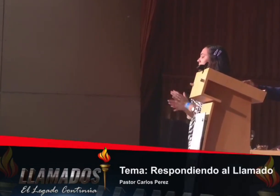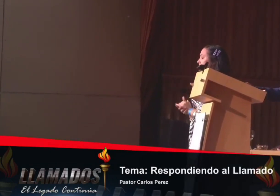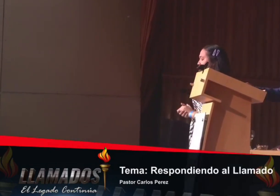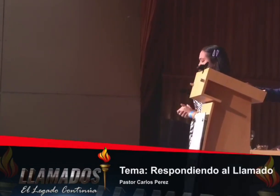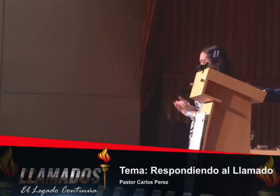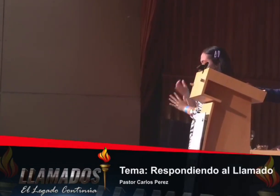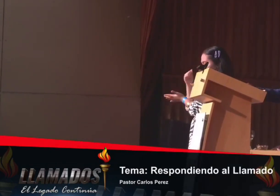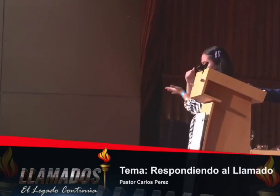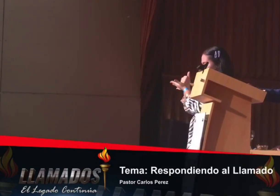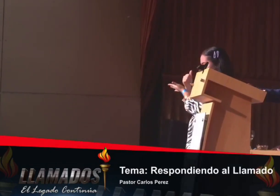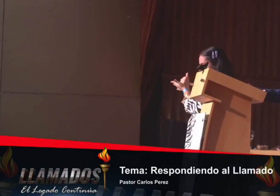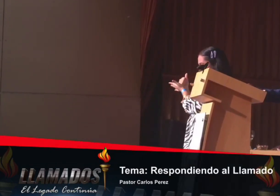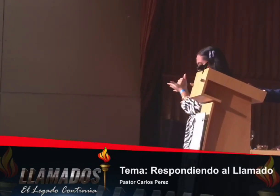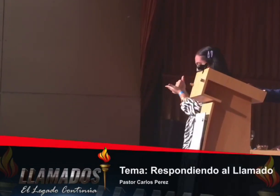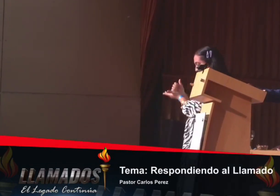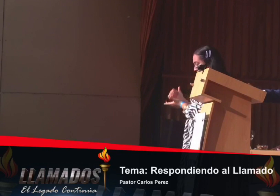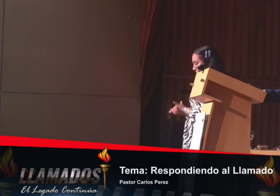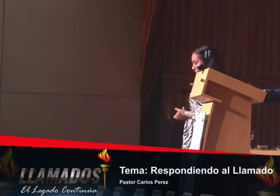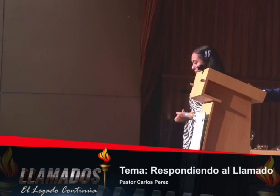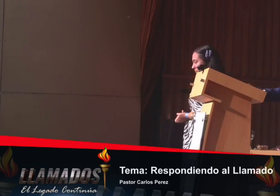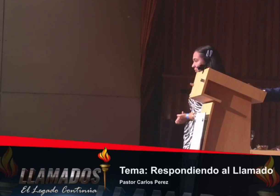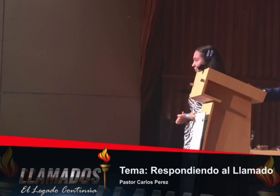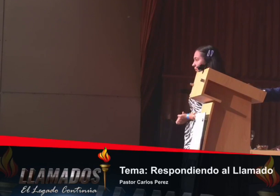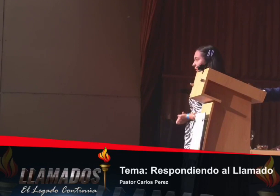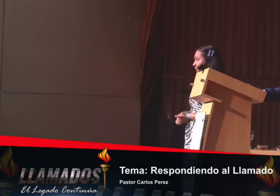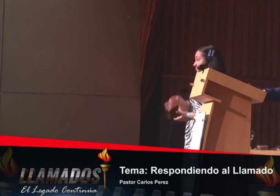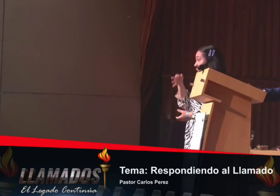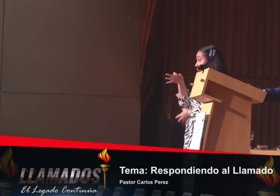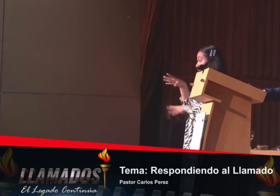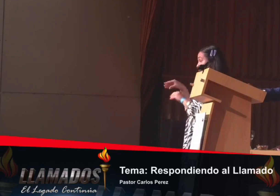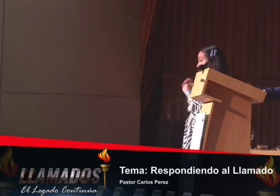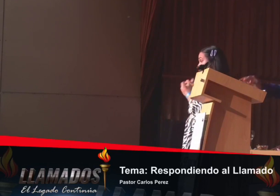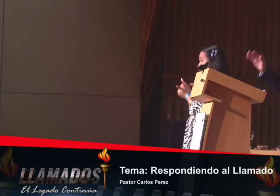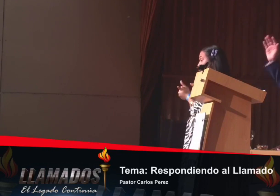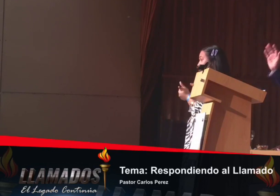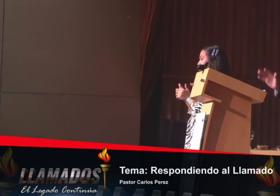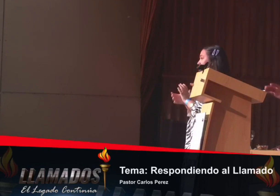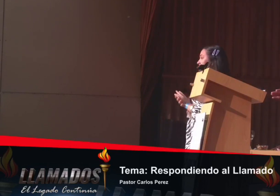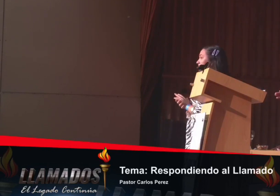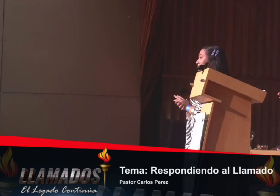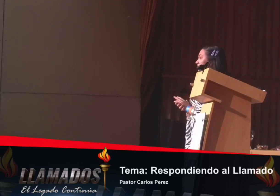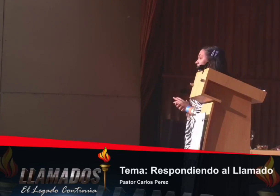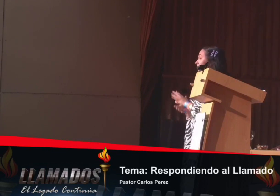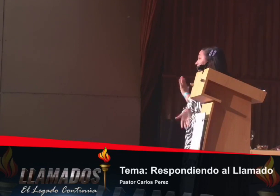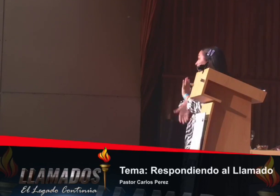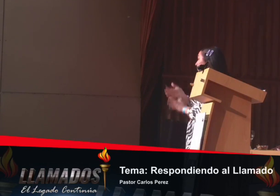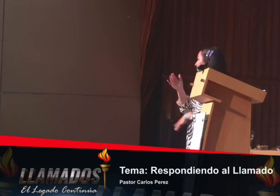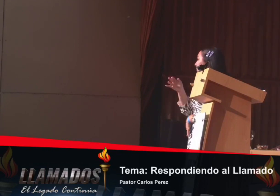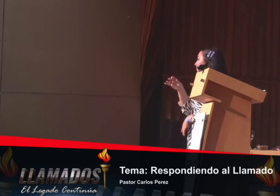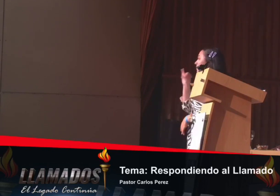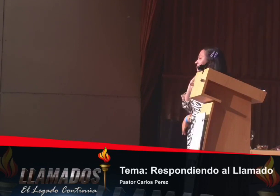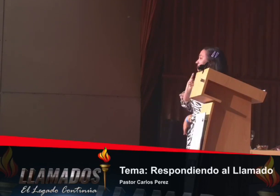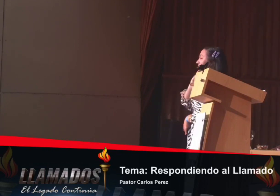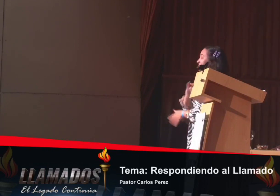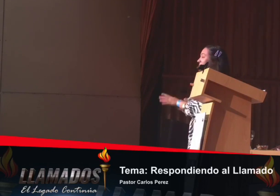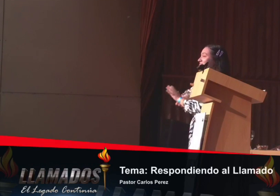Amén. ¿Me permiten predicar? Igual yo me voy para Israel.